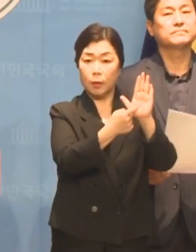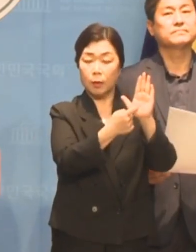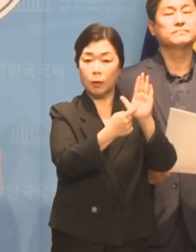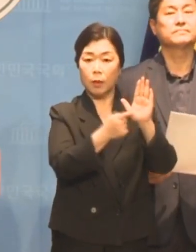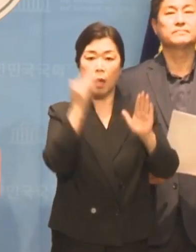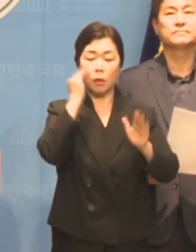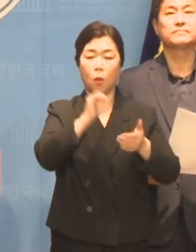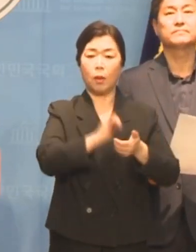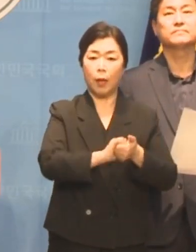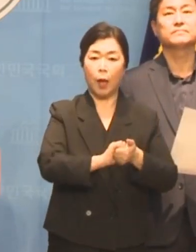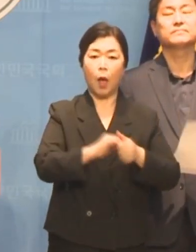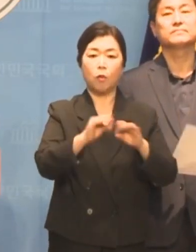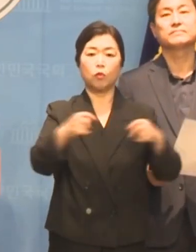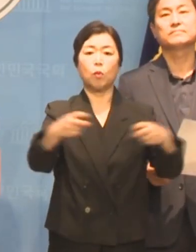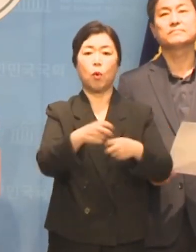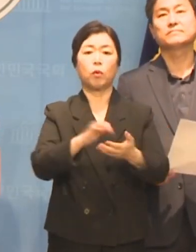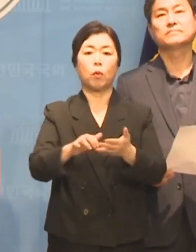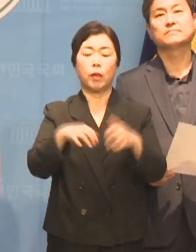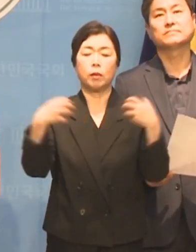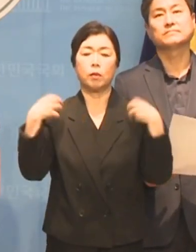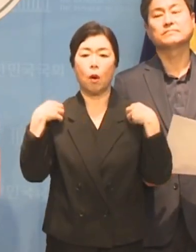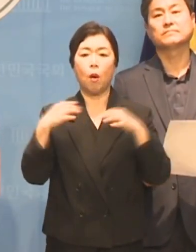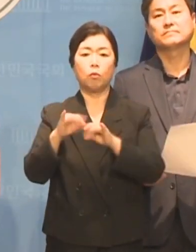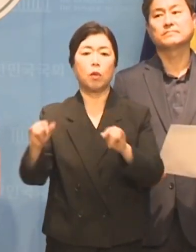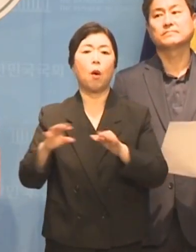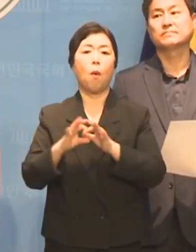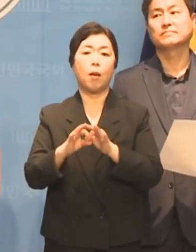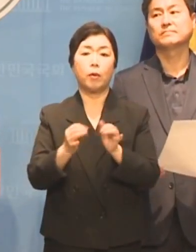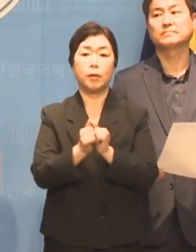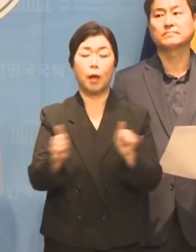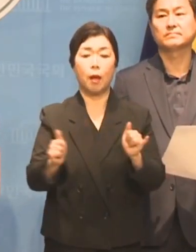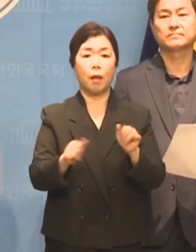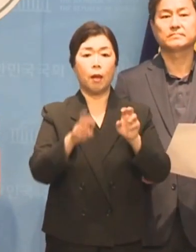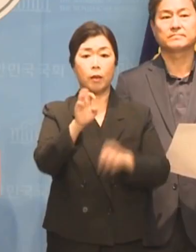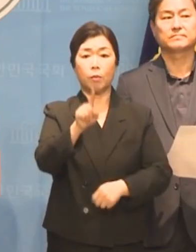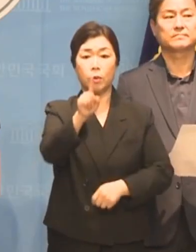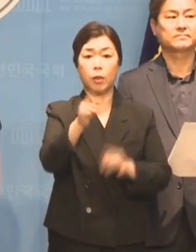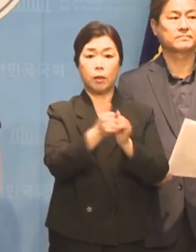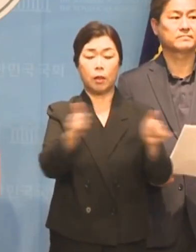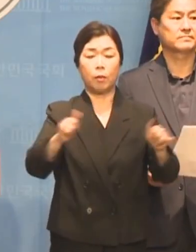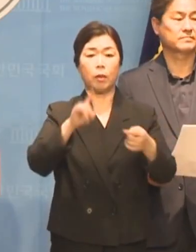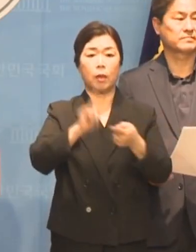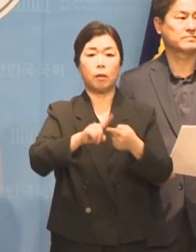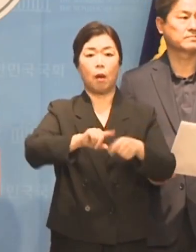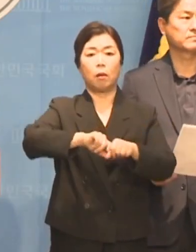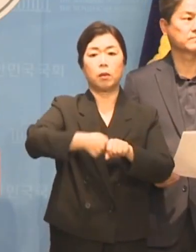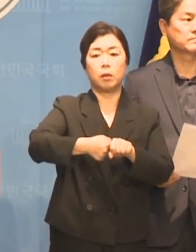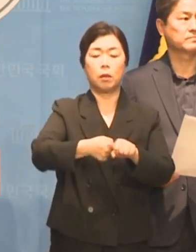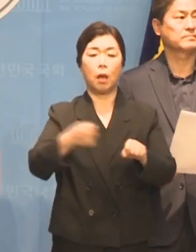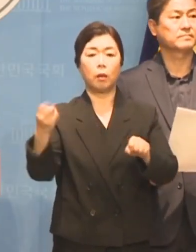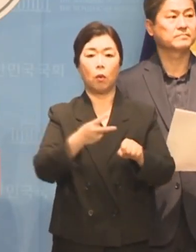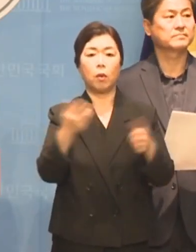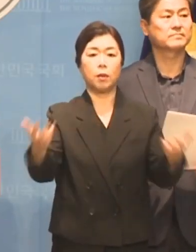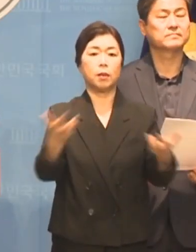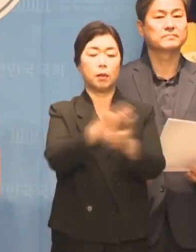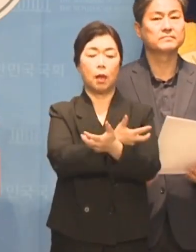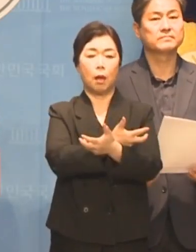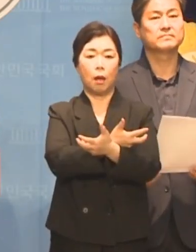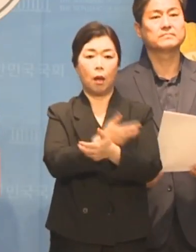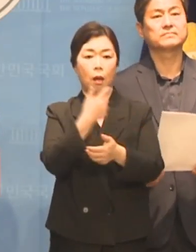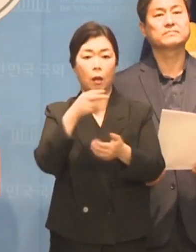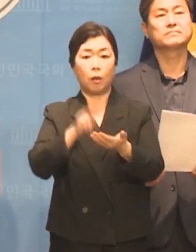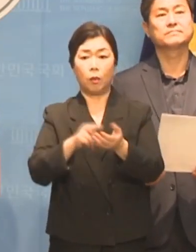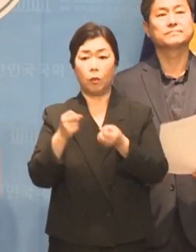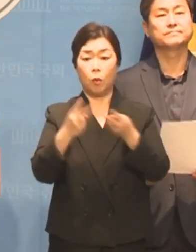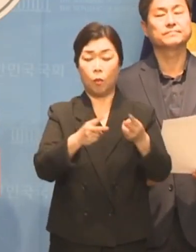청와대, 국토부, 통계청, 부동산원 등 관련자 31명에 대한 징계 및 인사 자료 통보 조치를